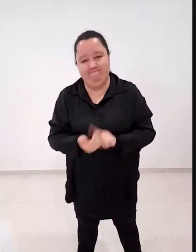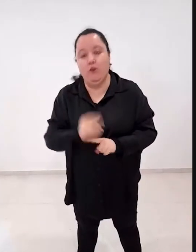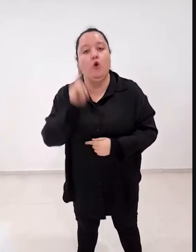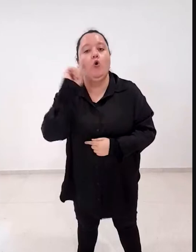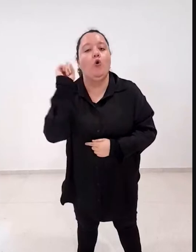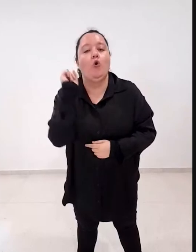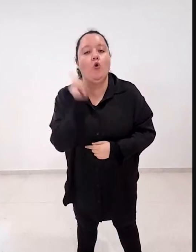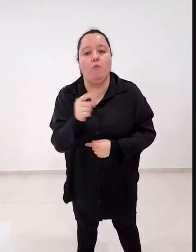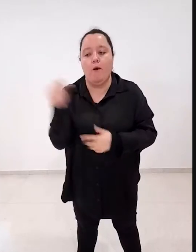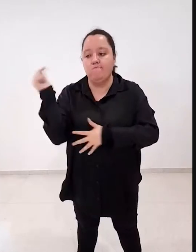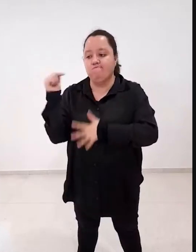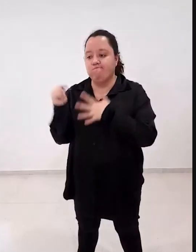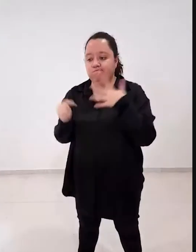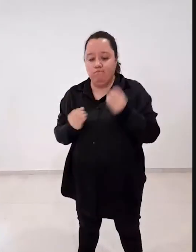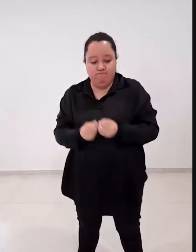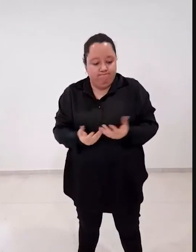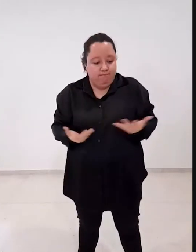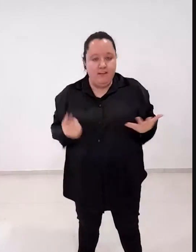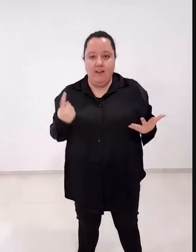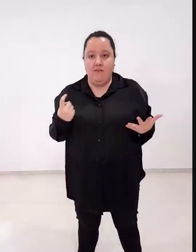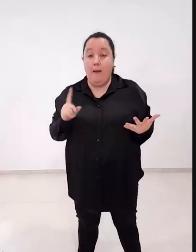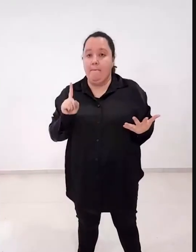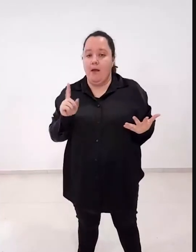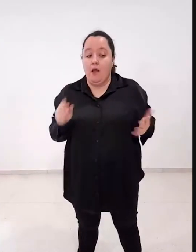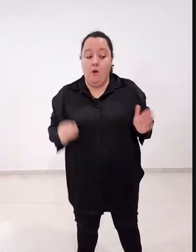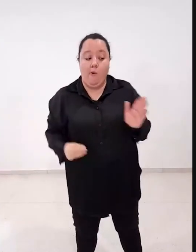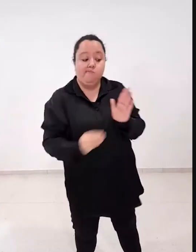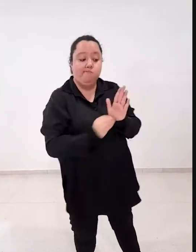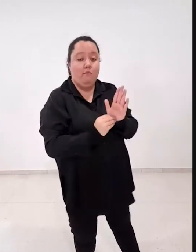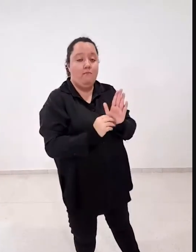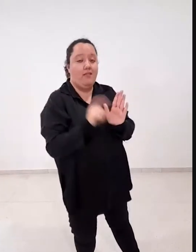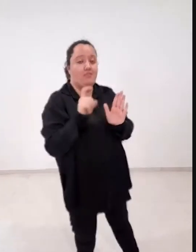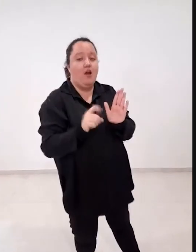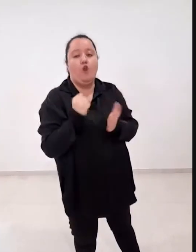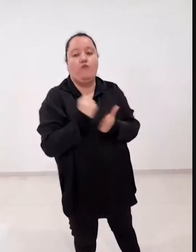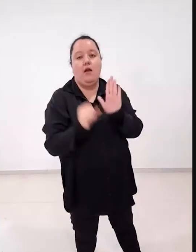tenemos todos los elementos pero dejamos la obligatoridad